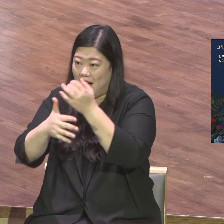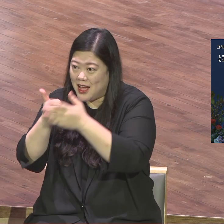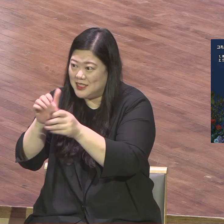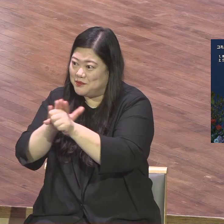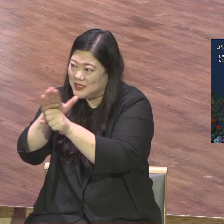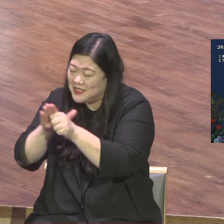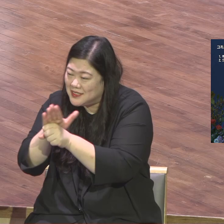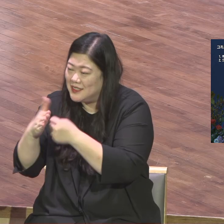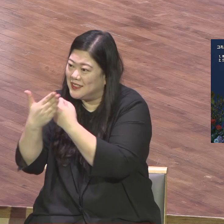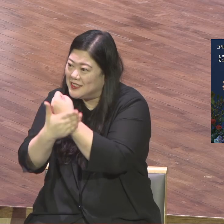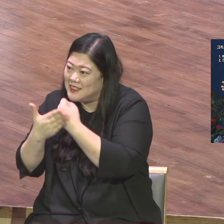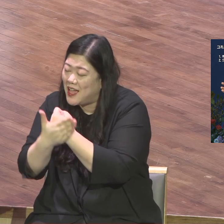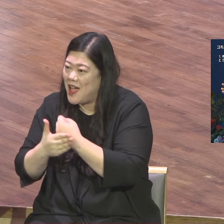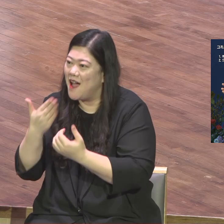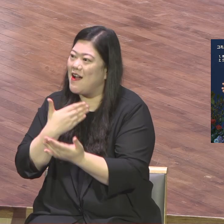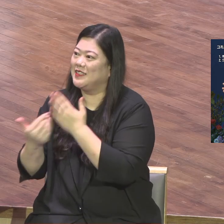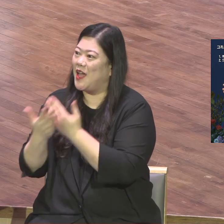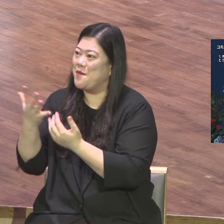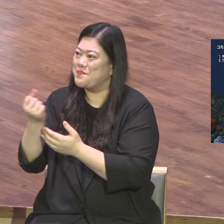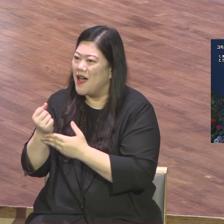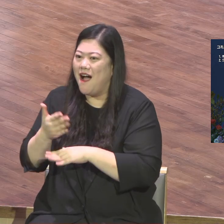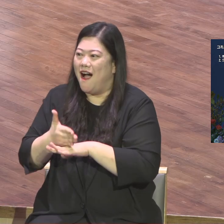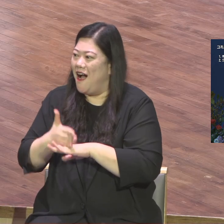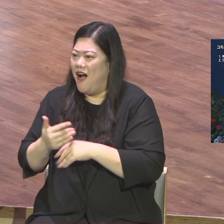사랑, 이거 이방인에게 전하자.